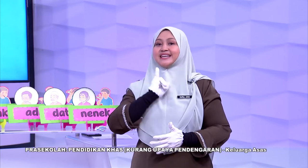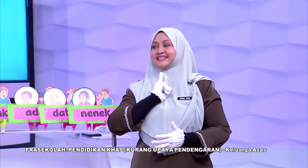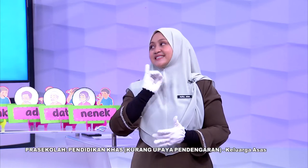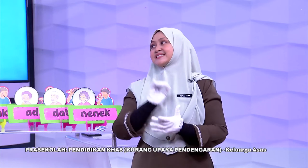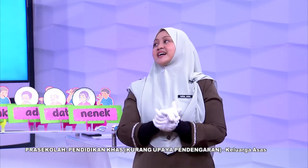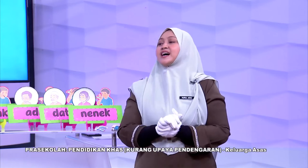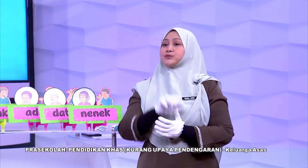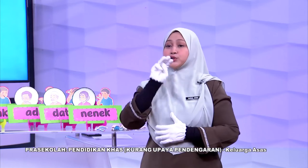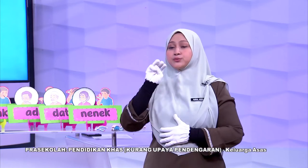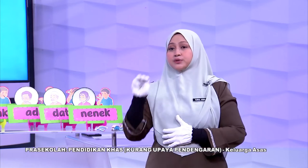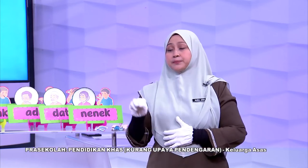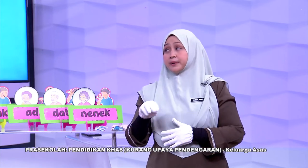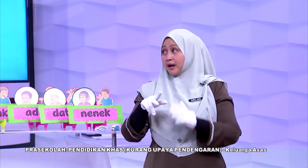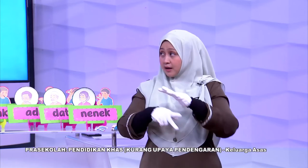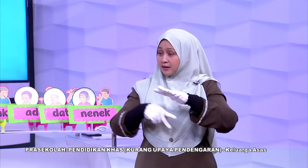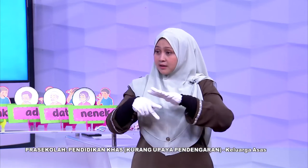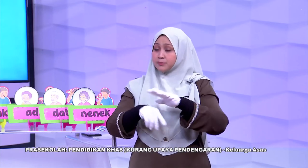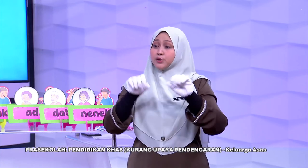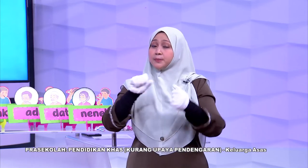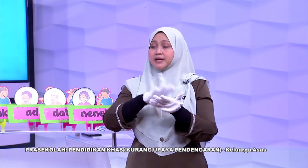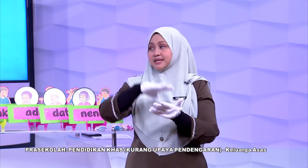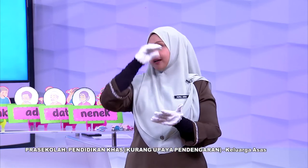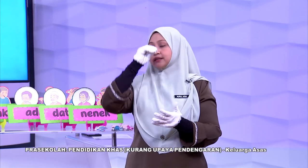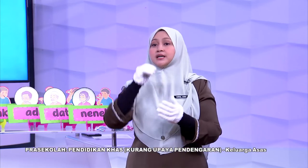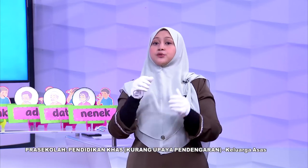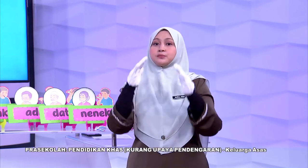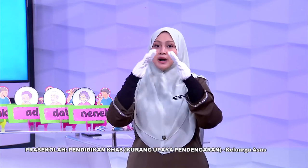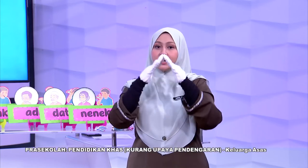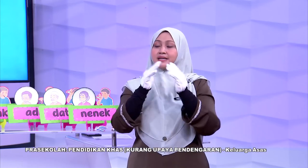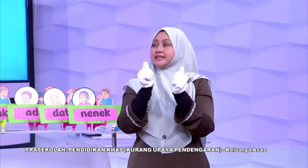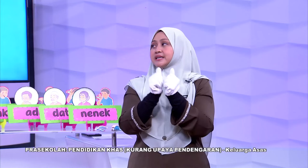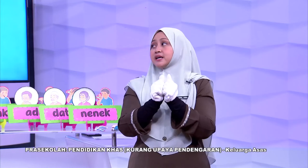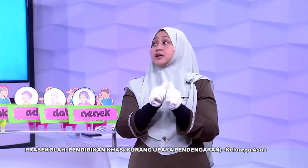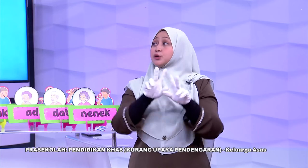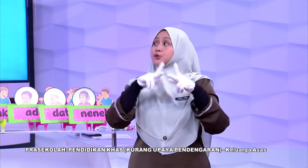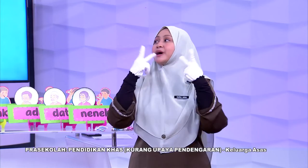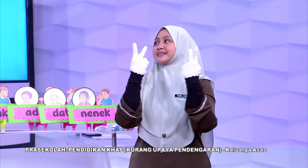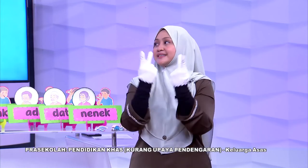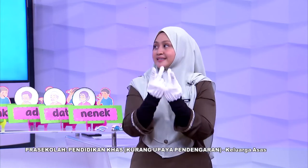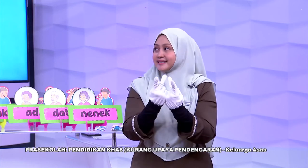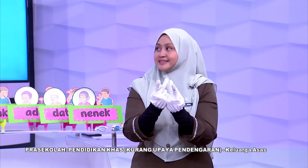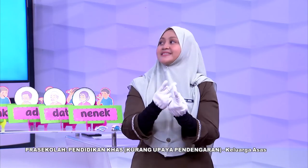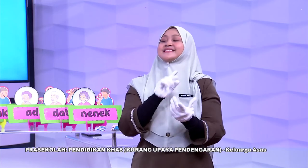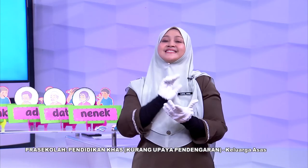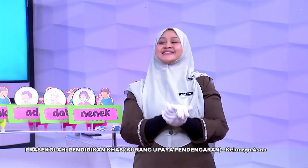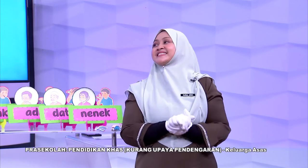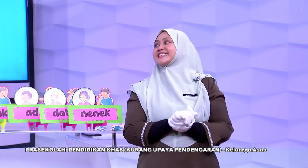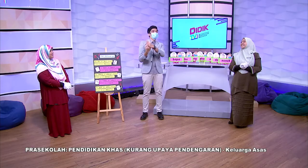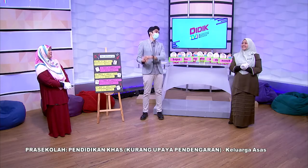sayur-sayuran ibu diperah body belajar dekat rumah dengan keluarganya together cinte